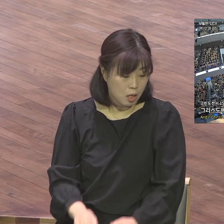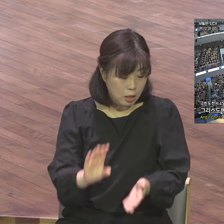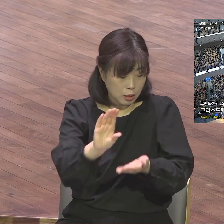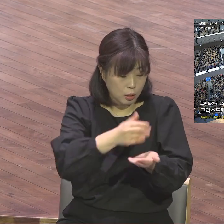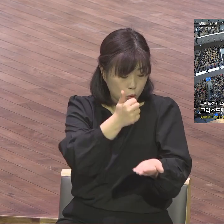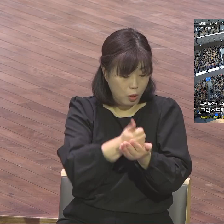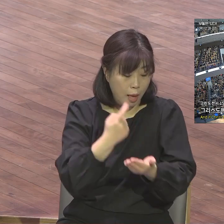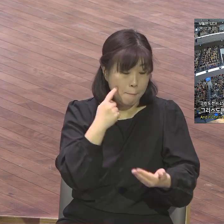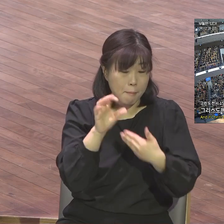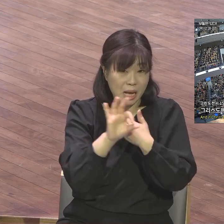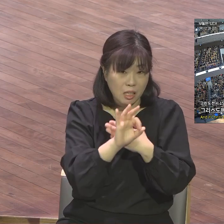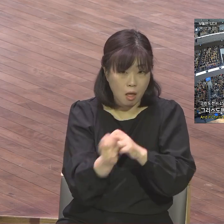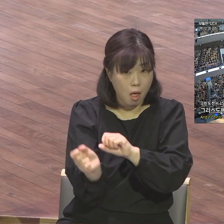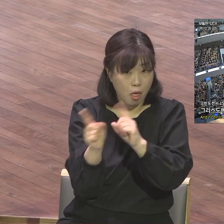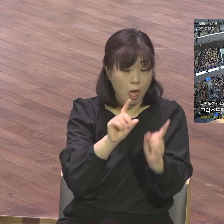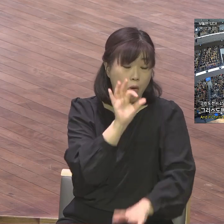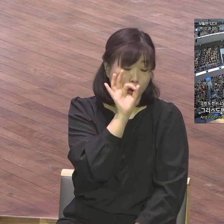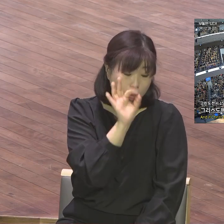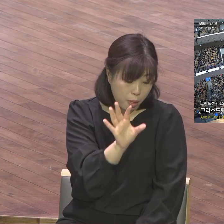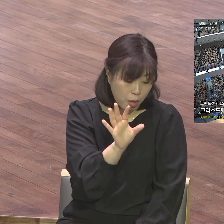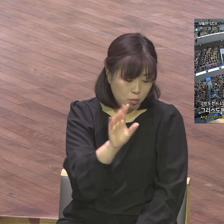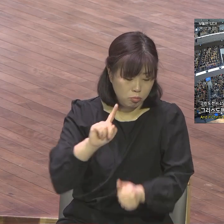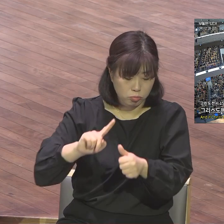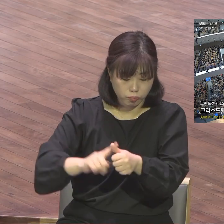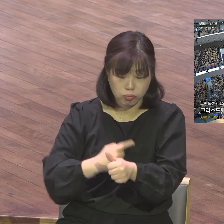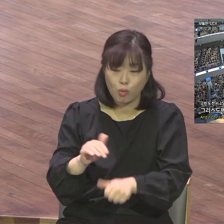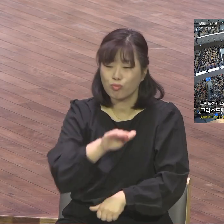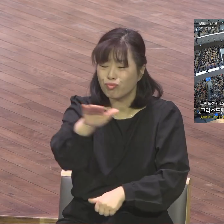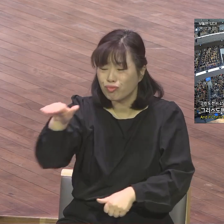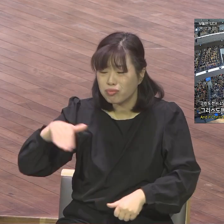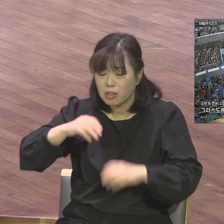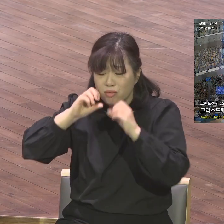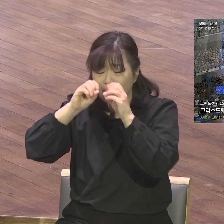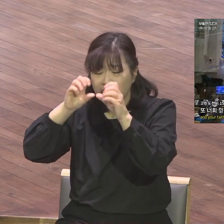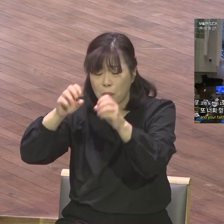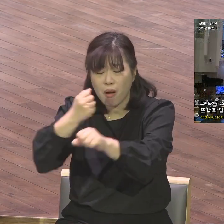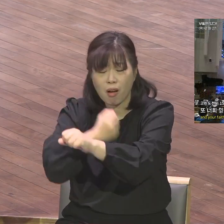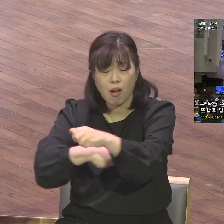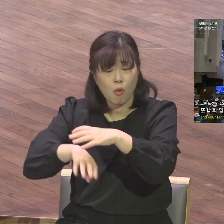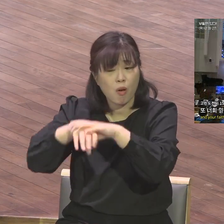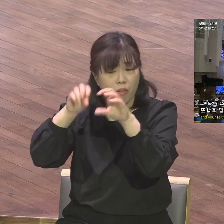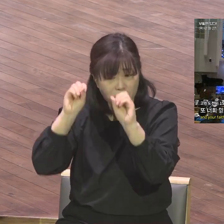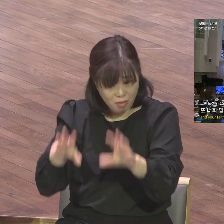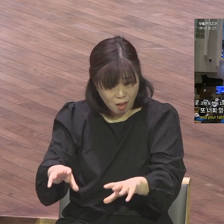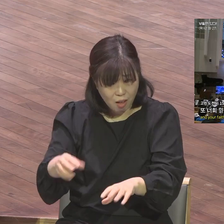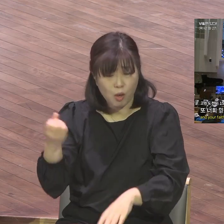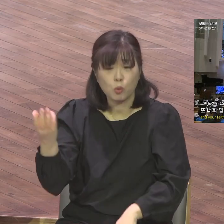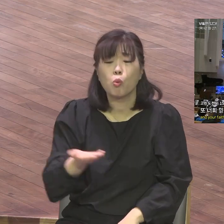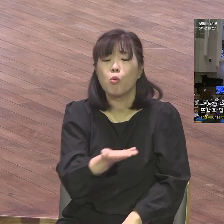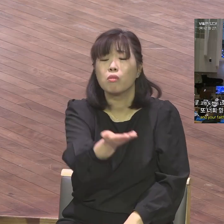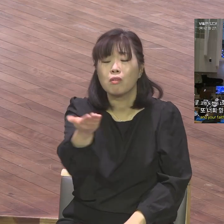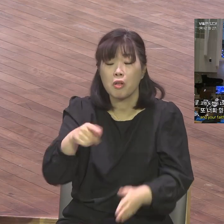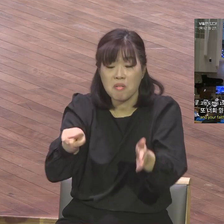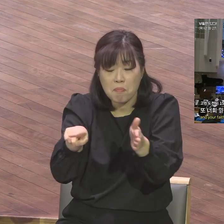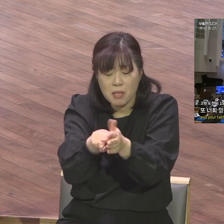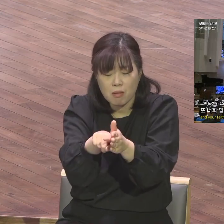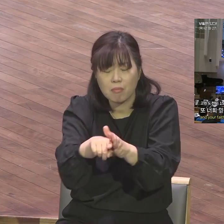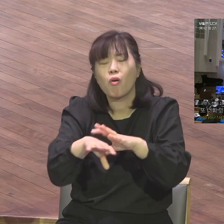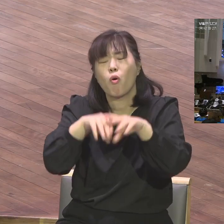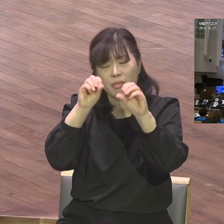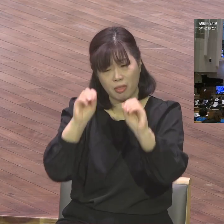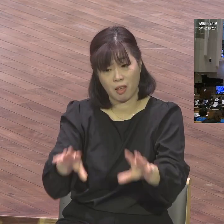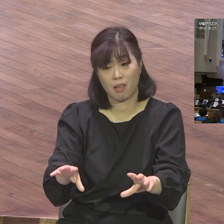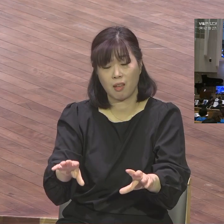그리스도께서 만일 다시 살아나지 못하였으면 우리가 전파하는 것도 헛것이요 또 너희 믿음도 헛것이며